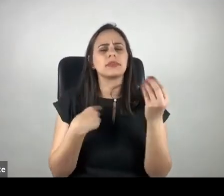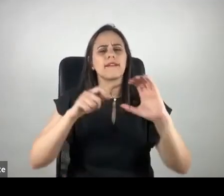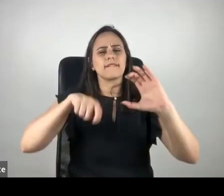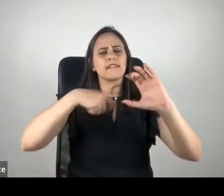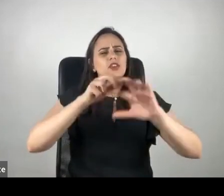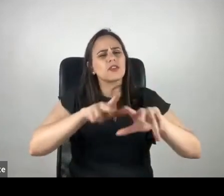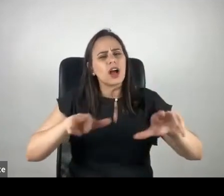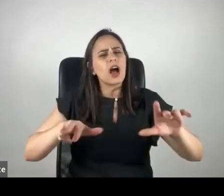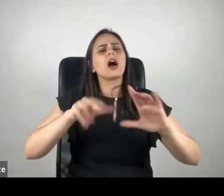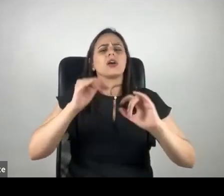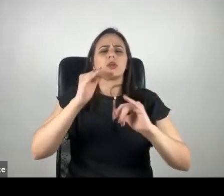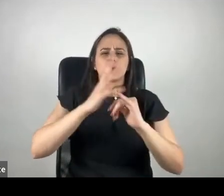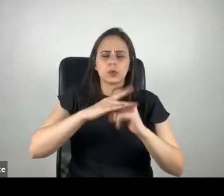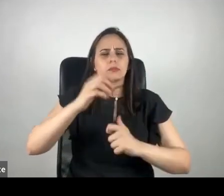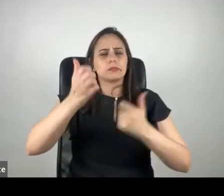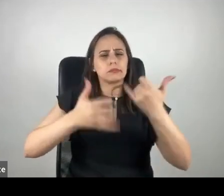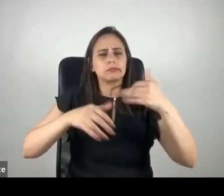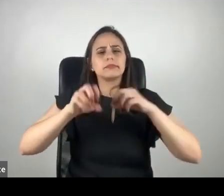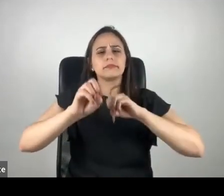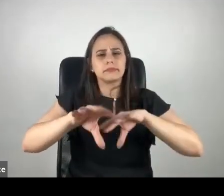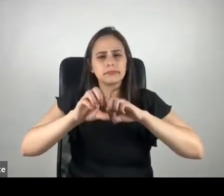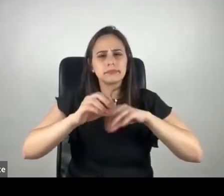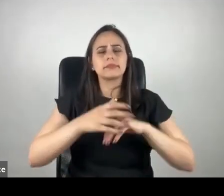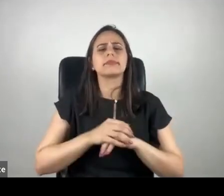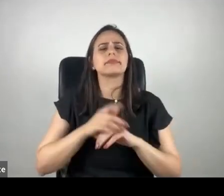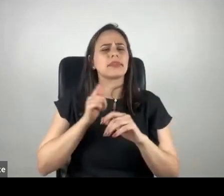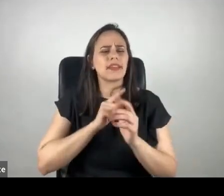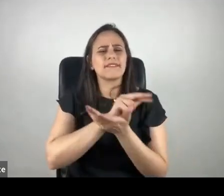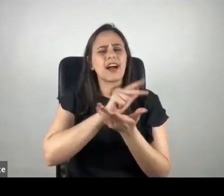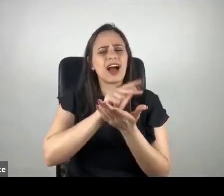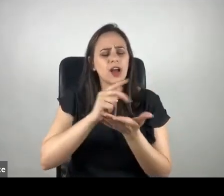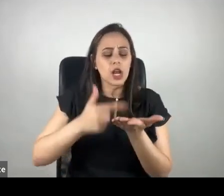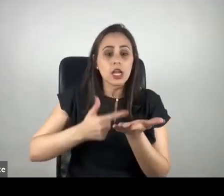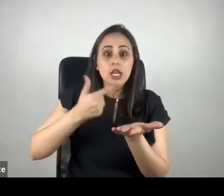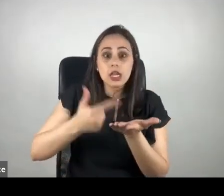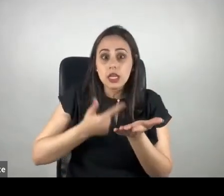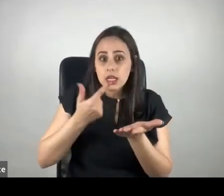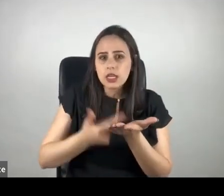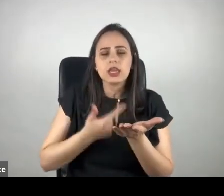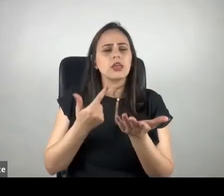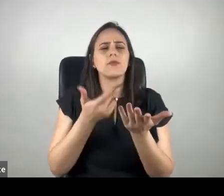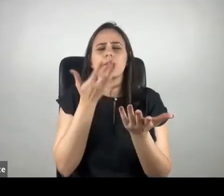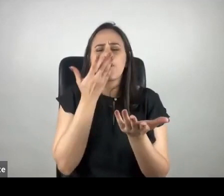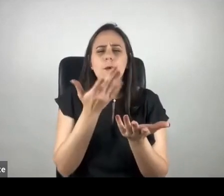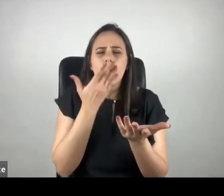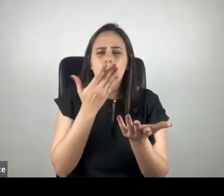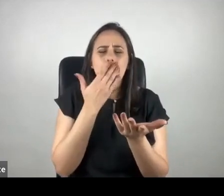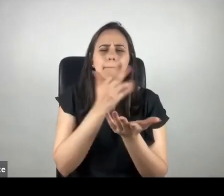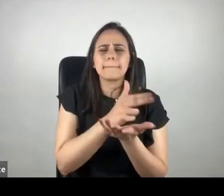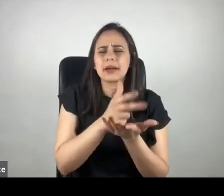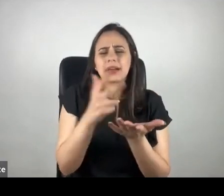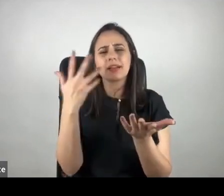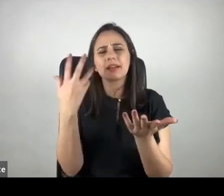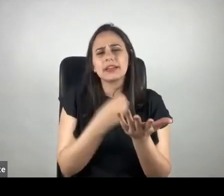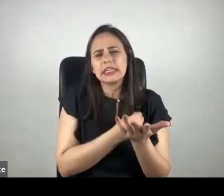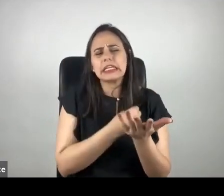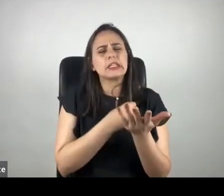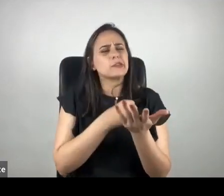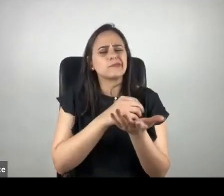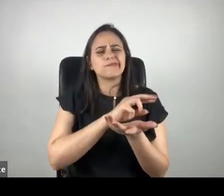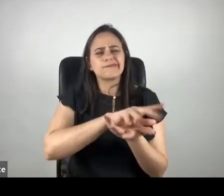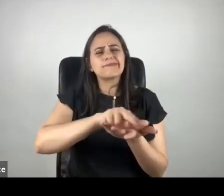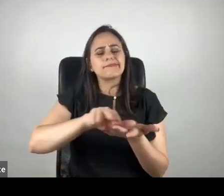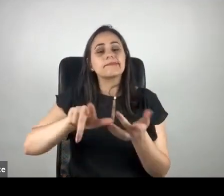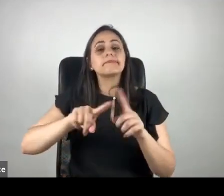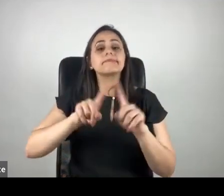no YouTube, tem Business Model Canvas, tem livros todo colorido, lindos exemplares,